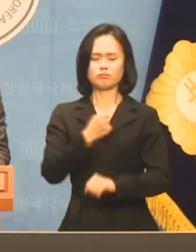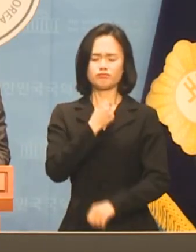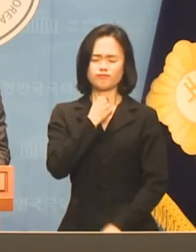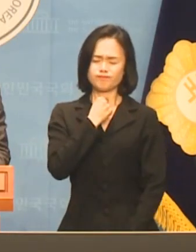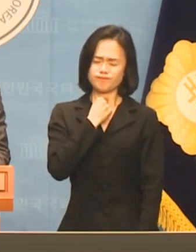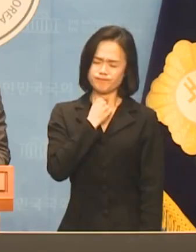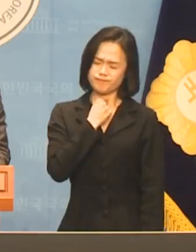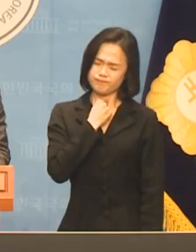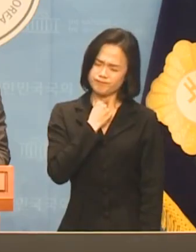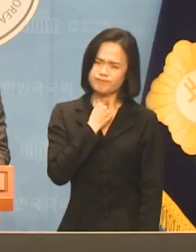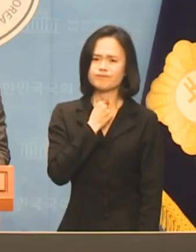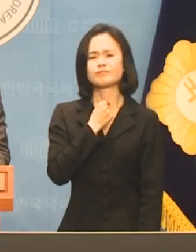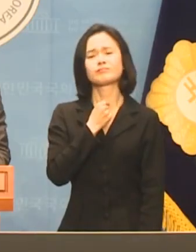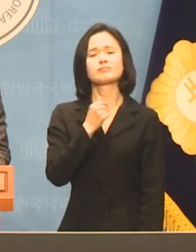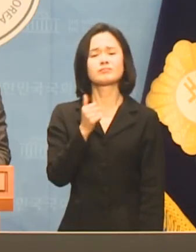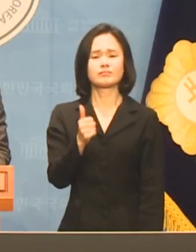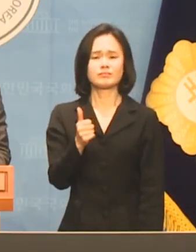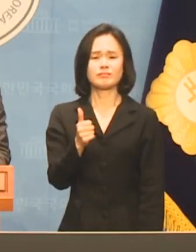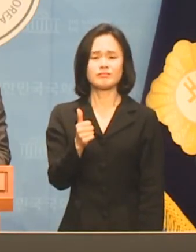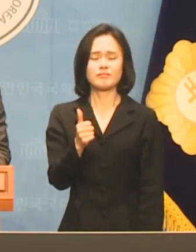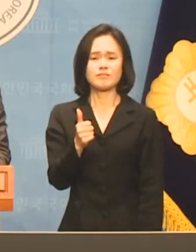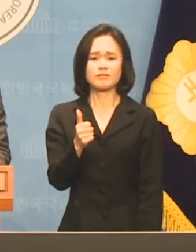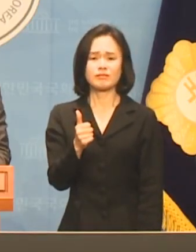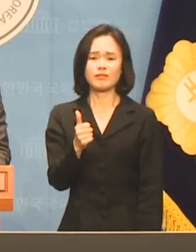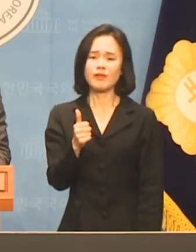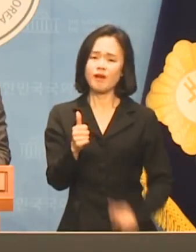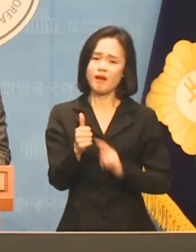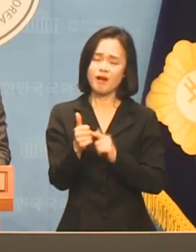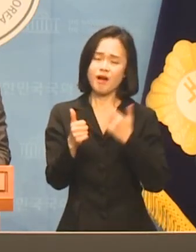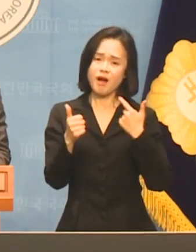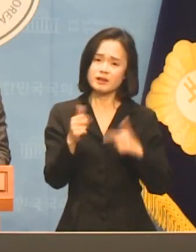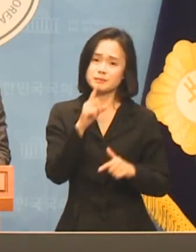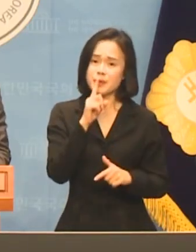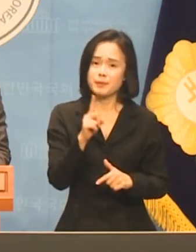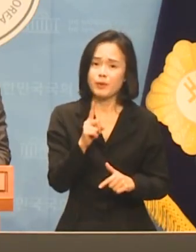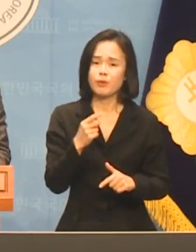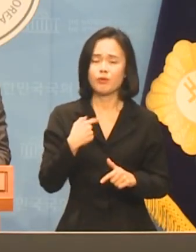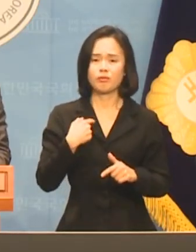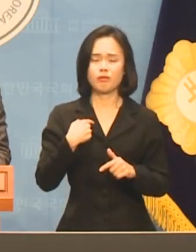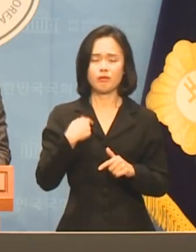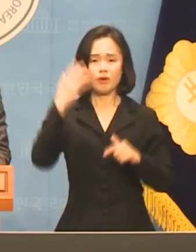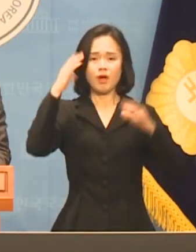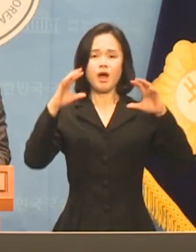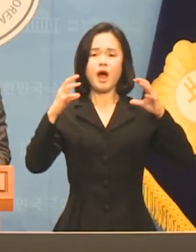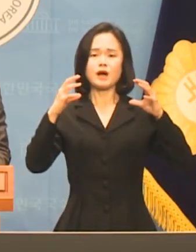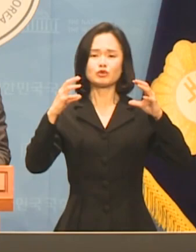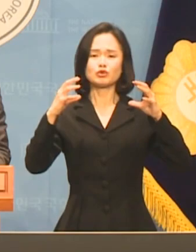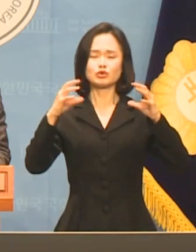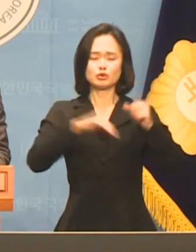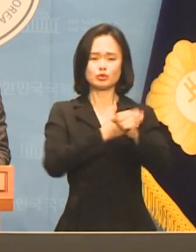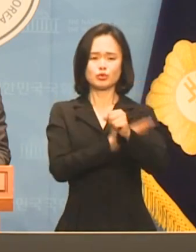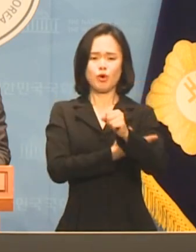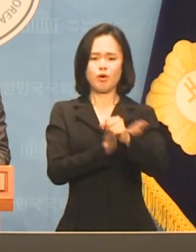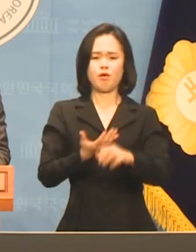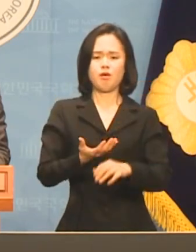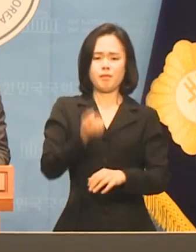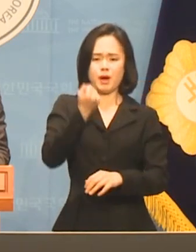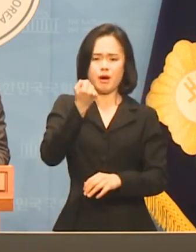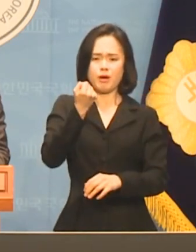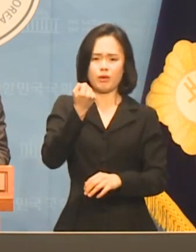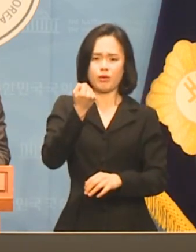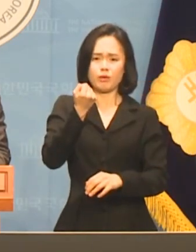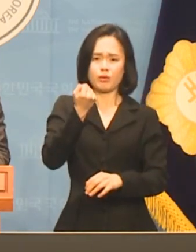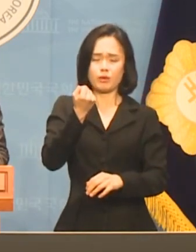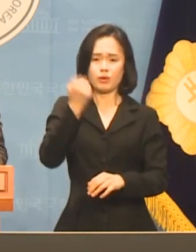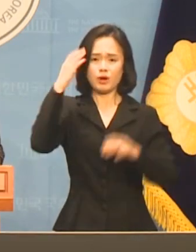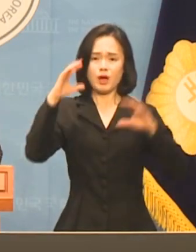청년입니다. 늘 입버릇처럼 영주권을 받고 귀화까지 하는 것이 제 목표라고